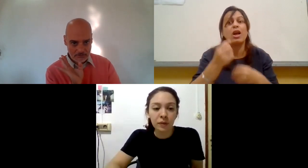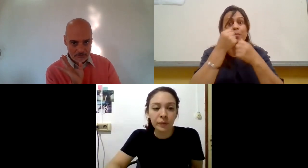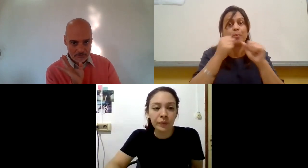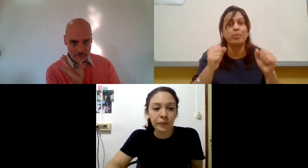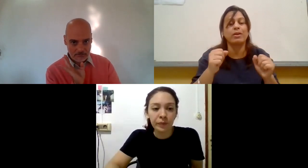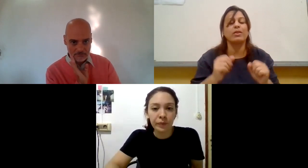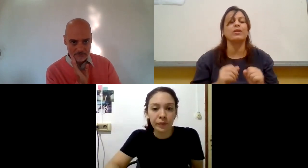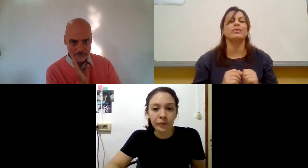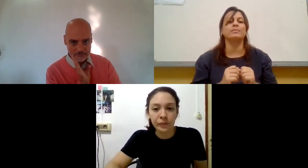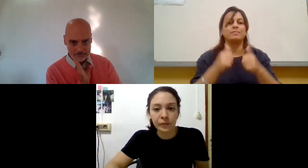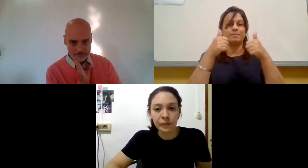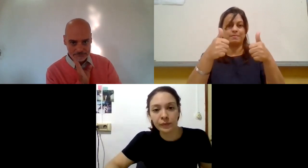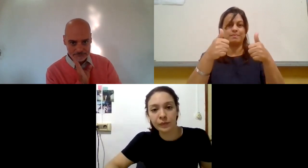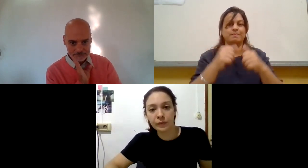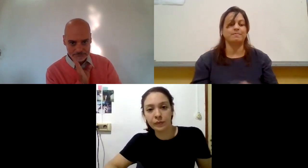cambio?